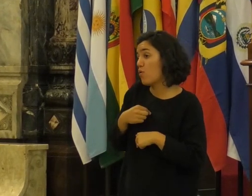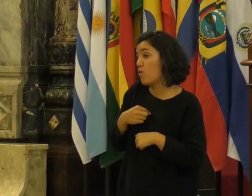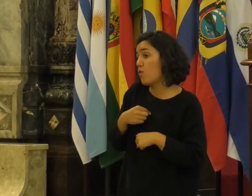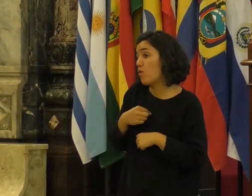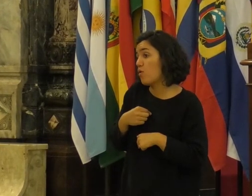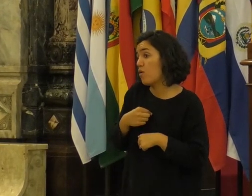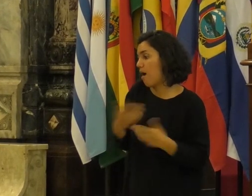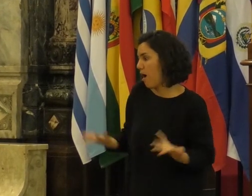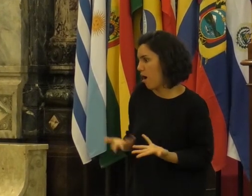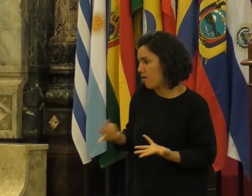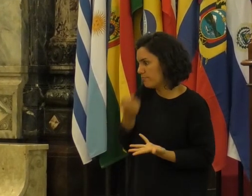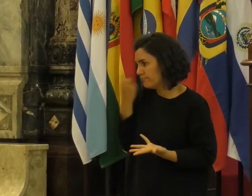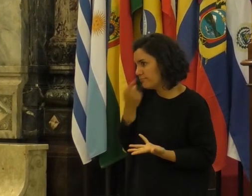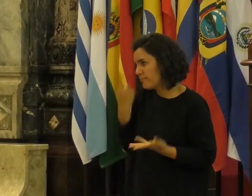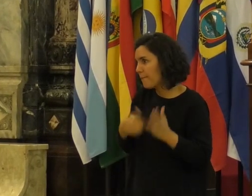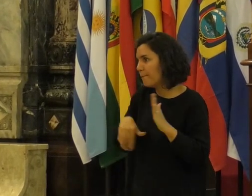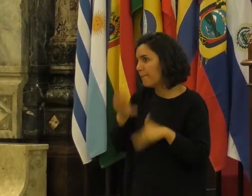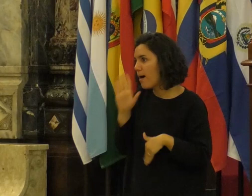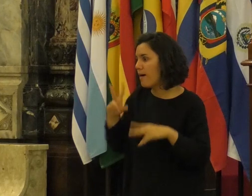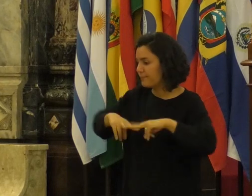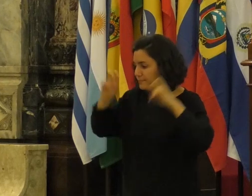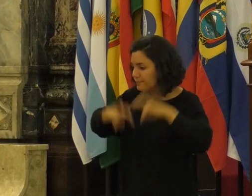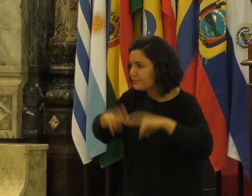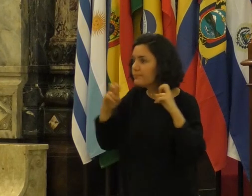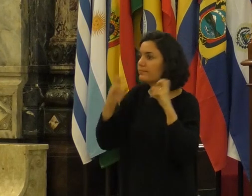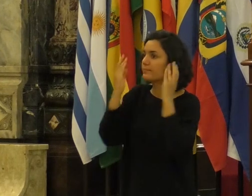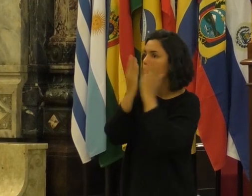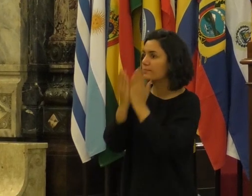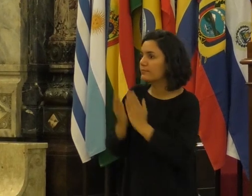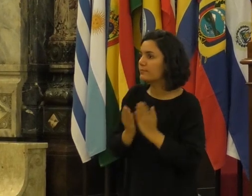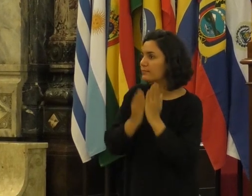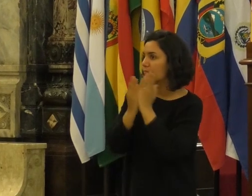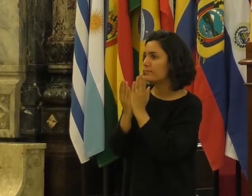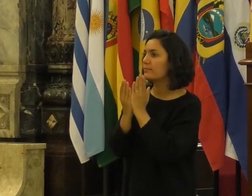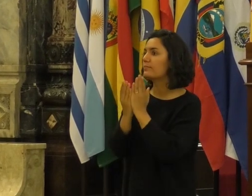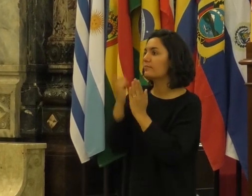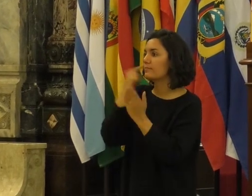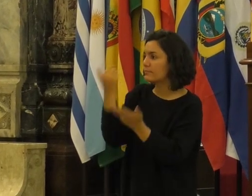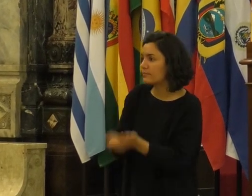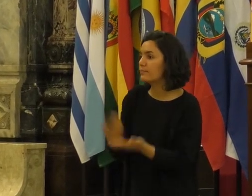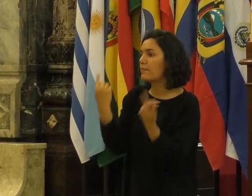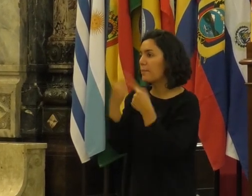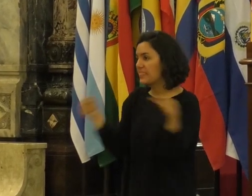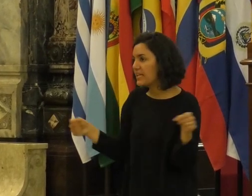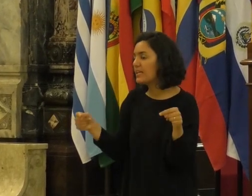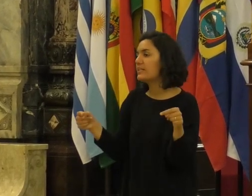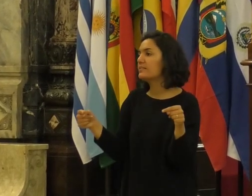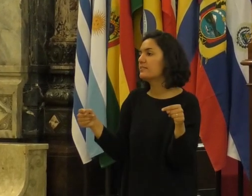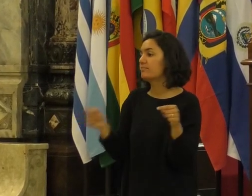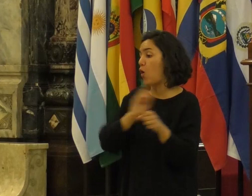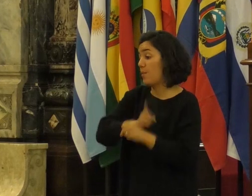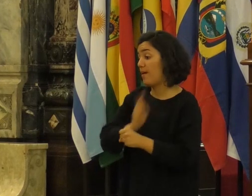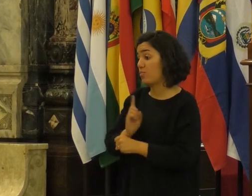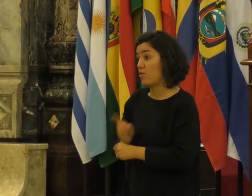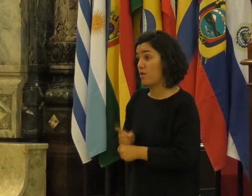más me intrigo ahora y más deseo ahora hacer el estudio de las bibliografías que se plantean en las materias